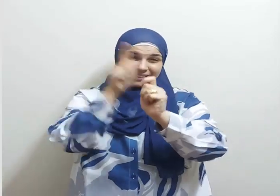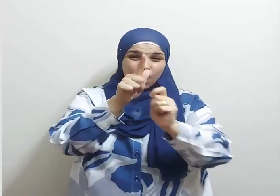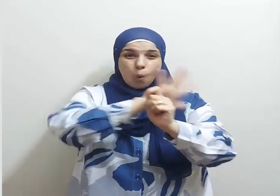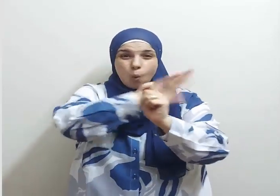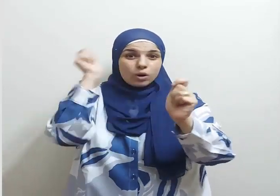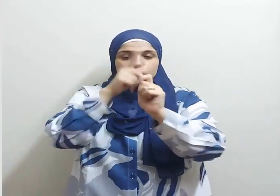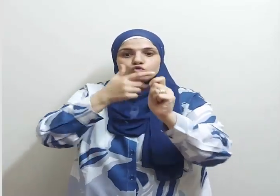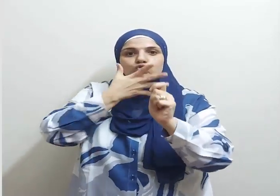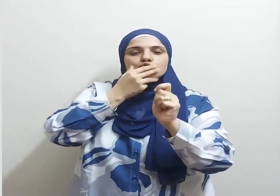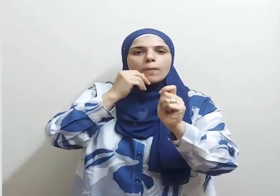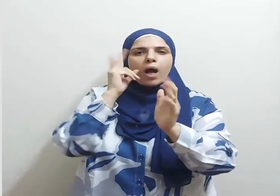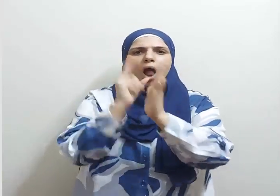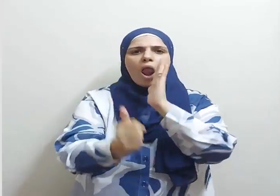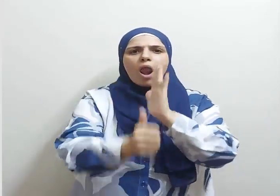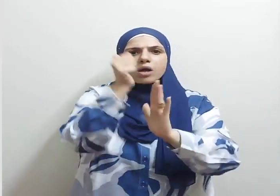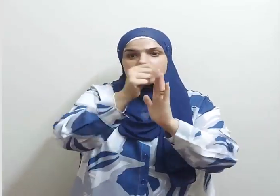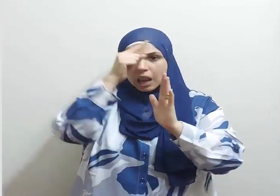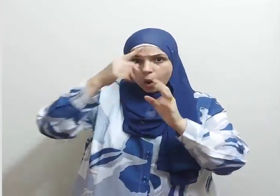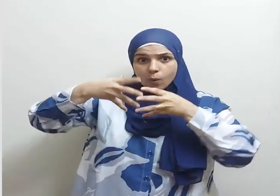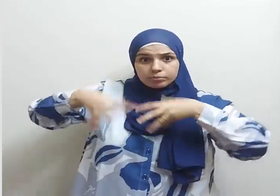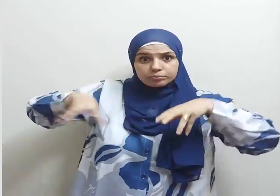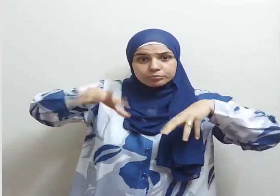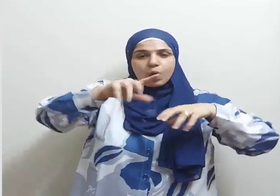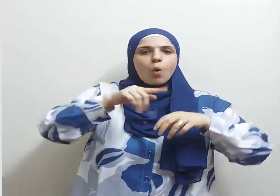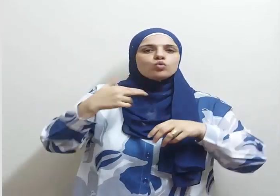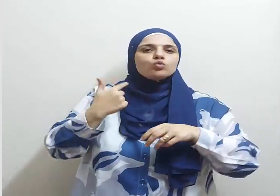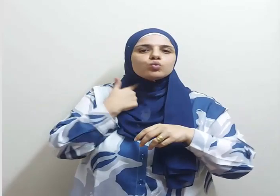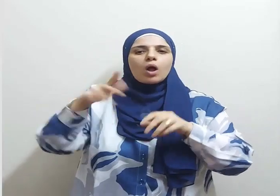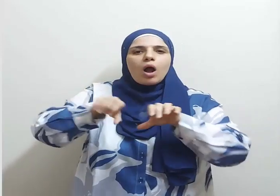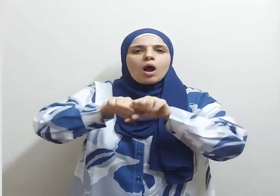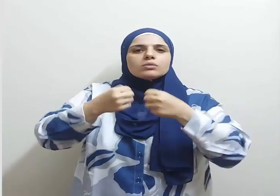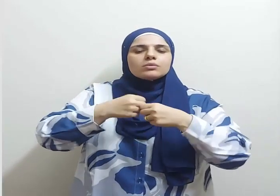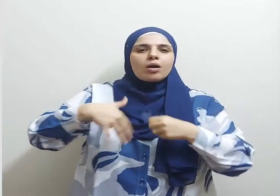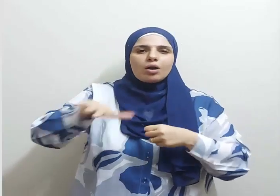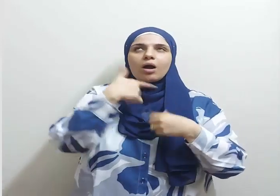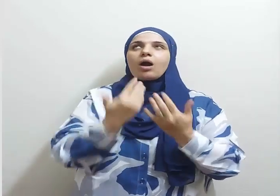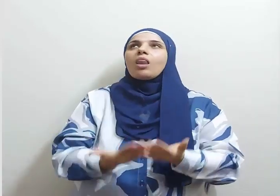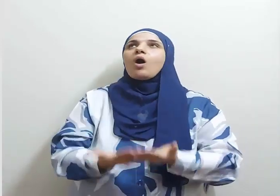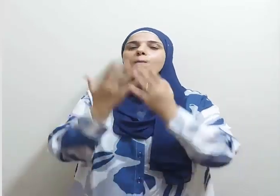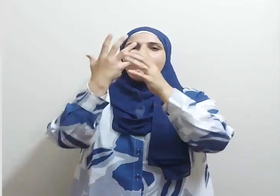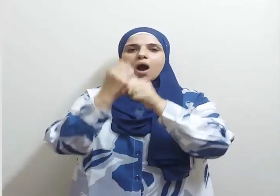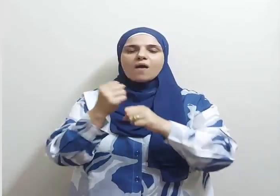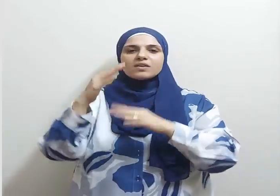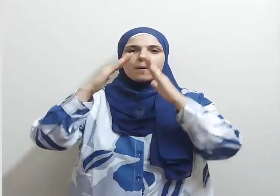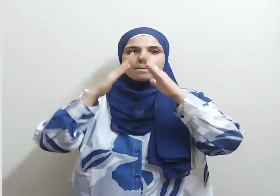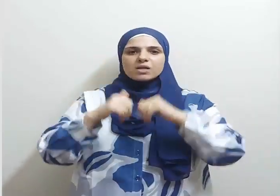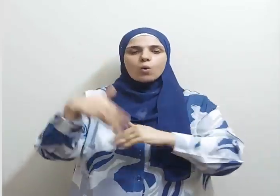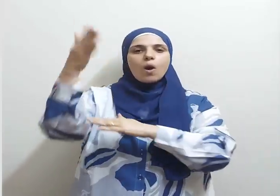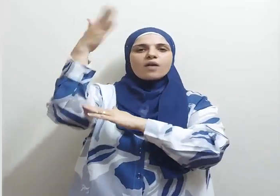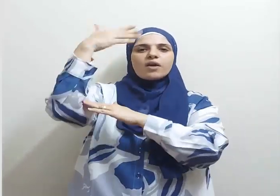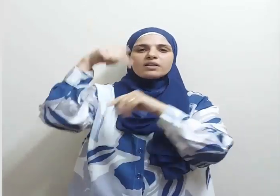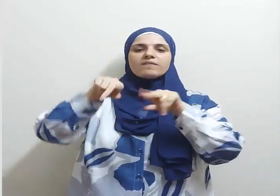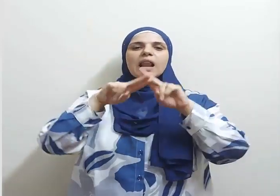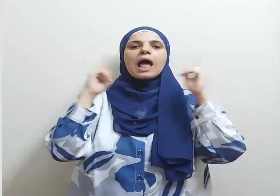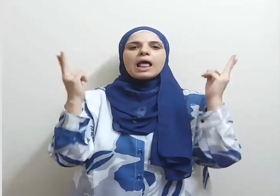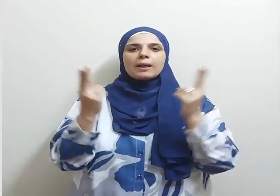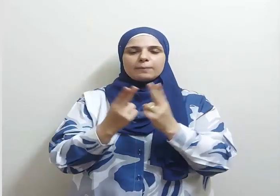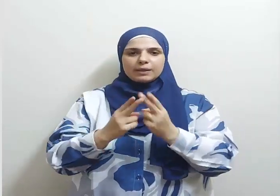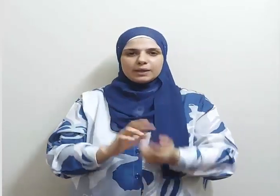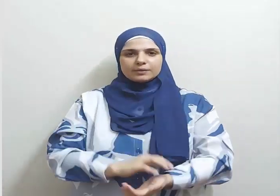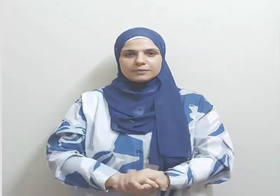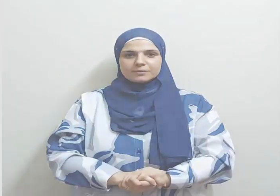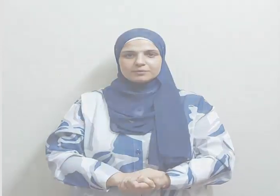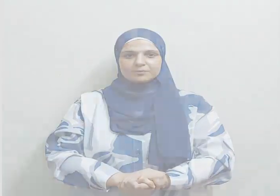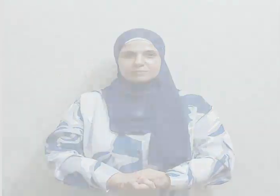تكسرا واذا افترقن تكسرت افرادا اللهم احفظ مصرنا وارفع رايتها في